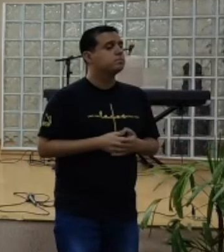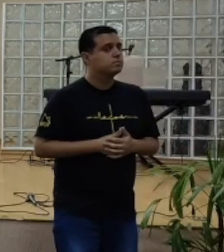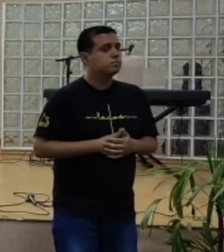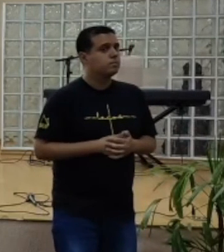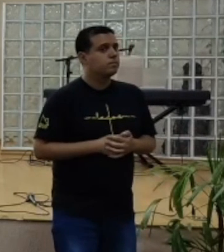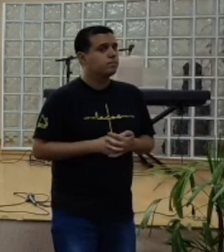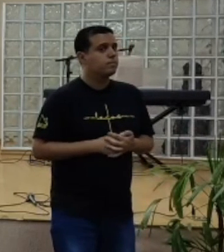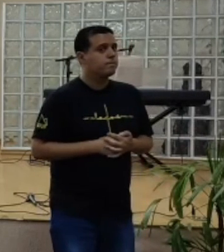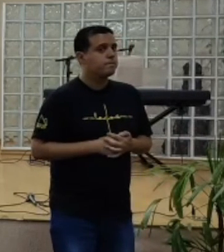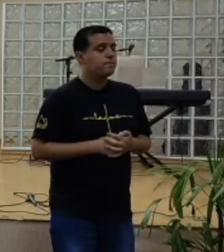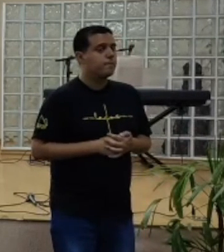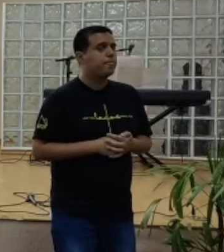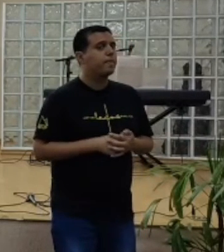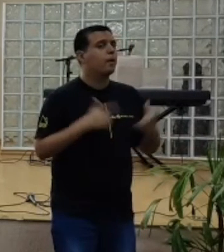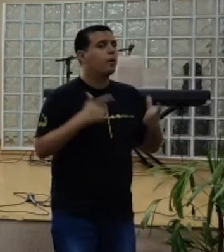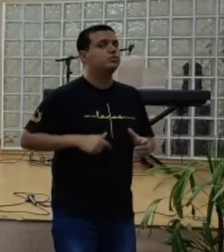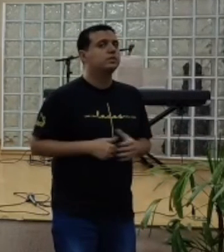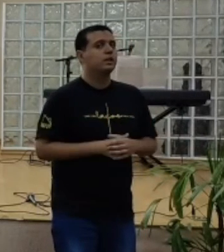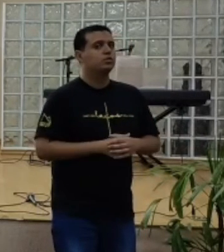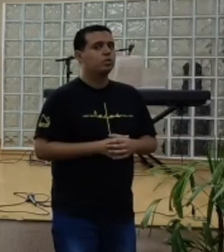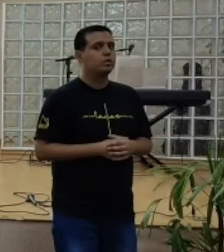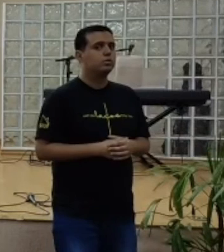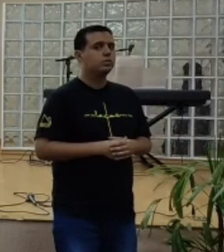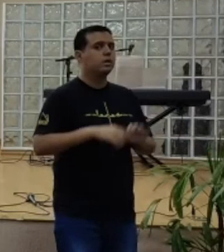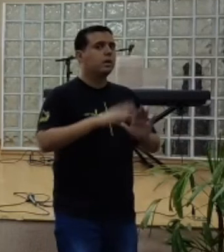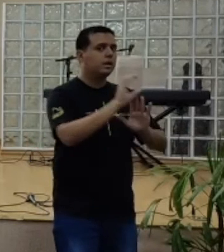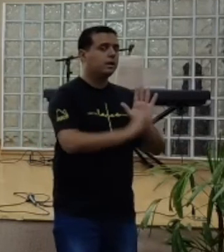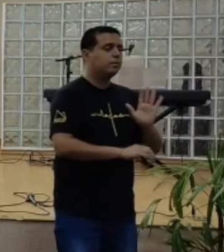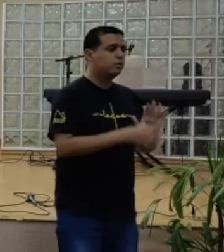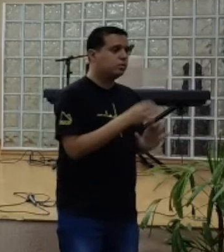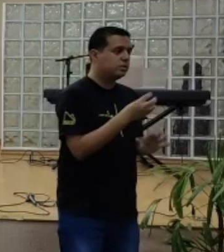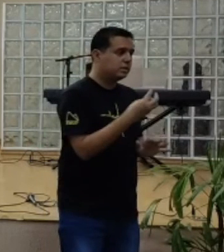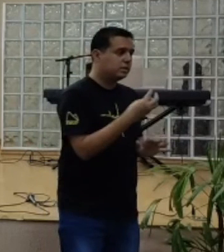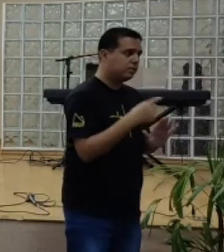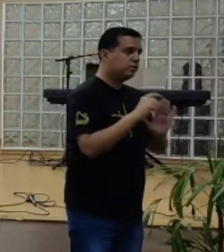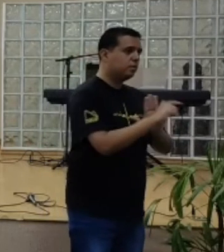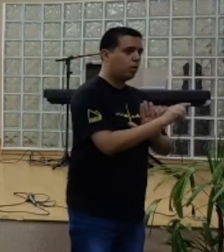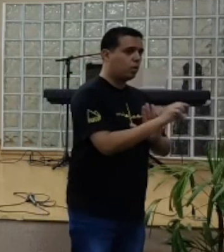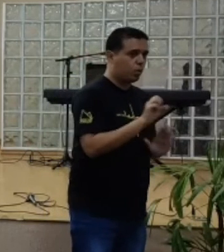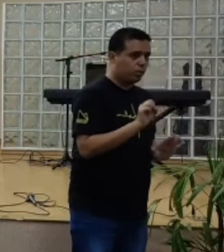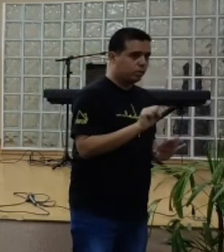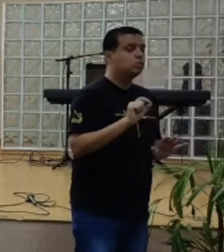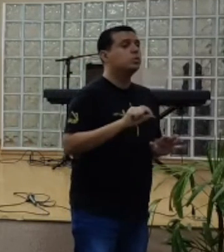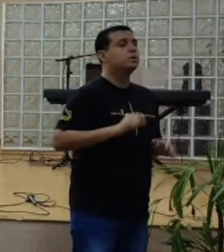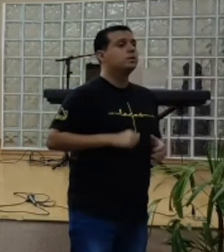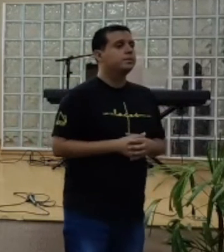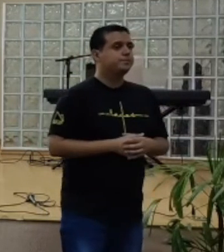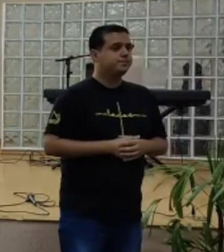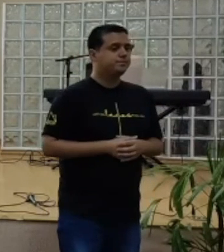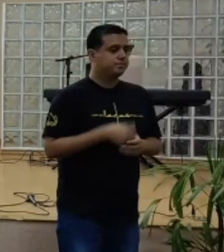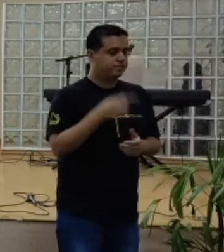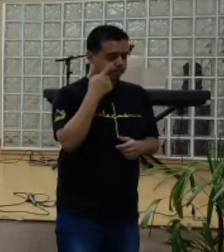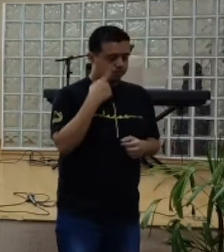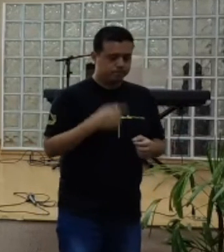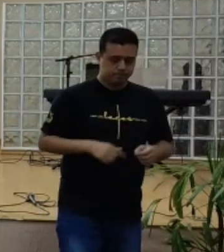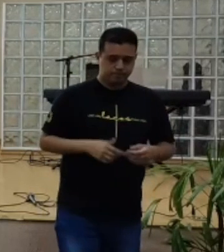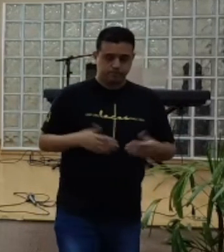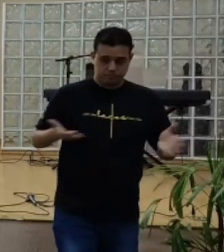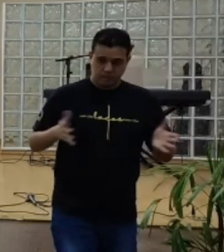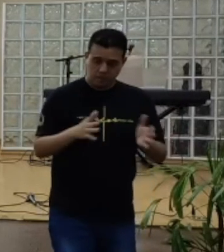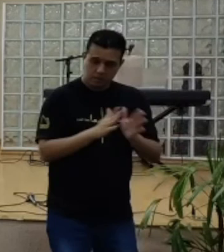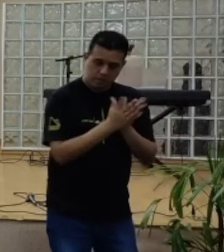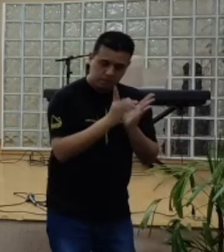olhar. Agora eu perdi o texto, agora eu tenho que ir para ele. 3:8, ora, tendo a Escritura previsto que